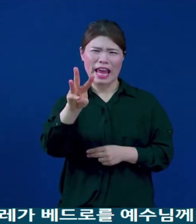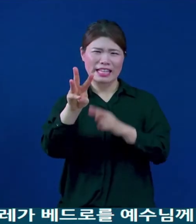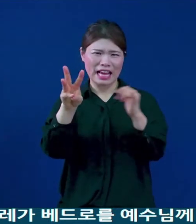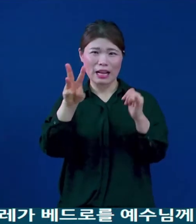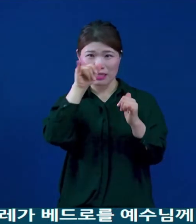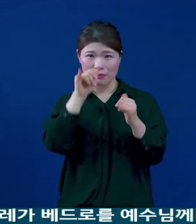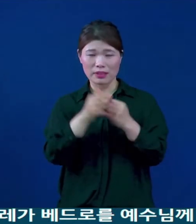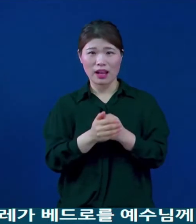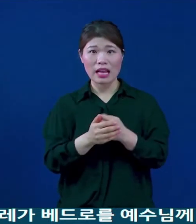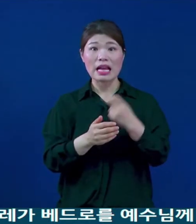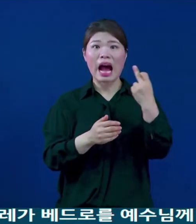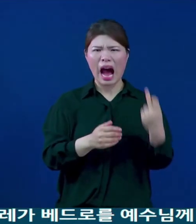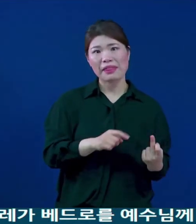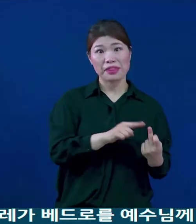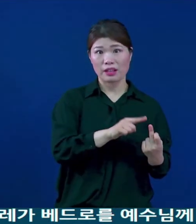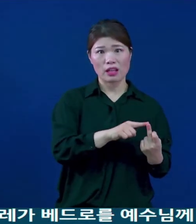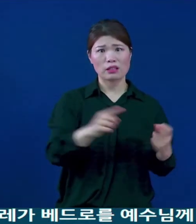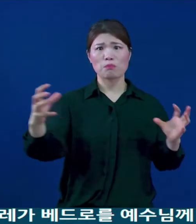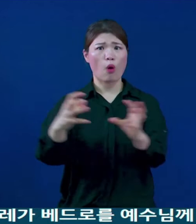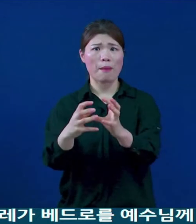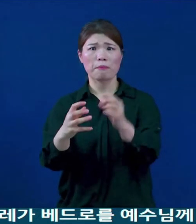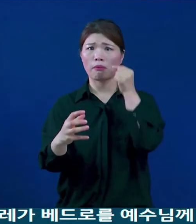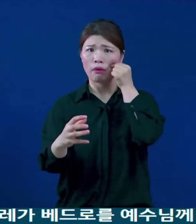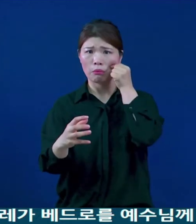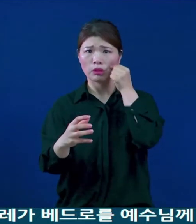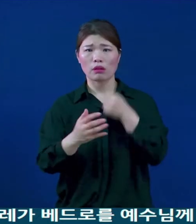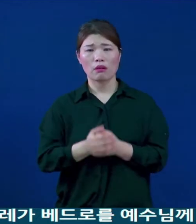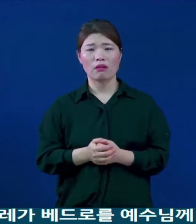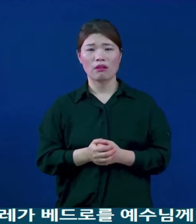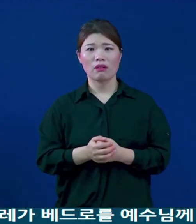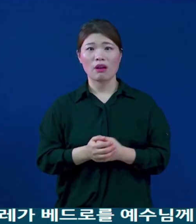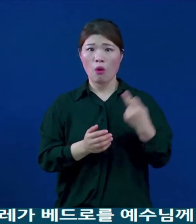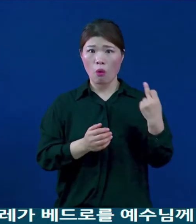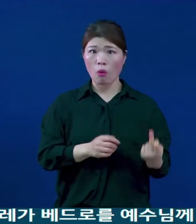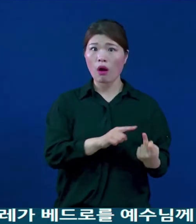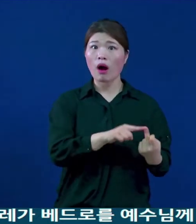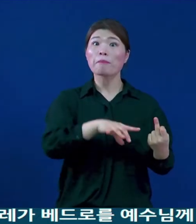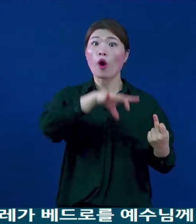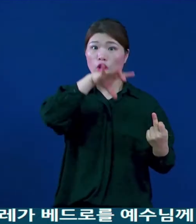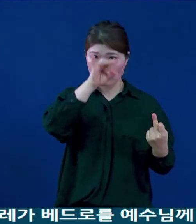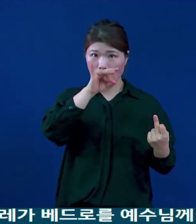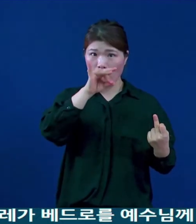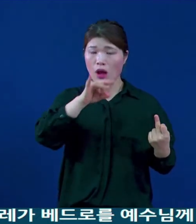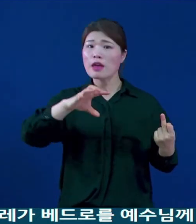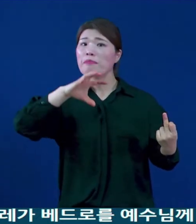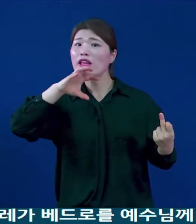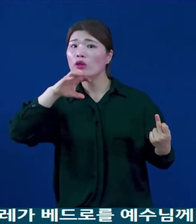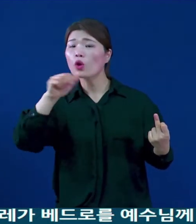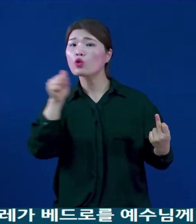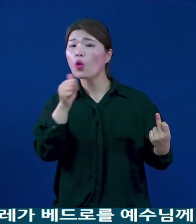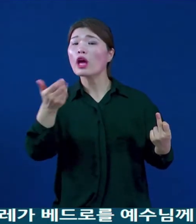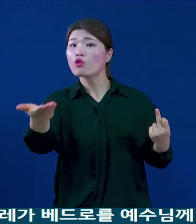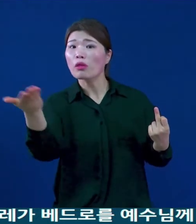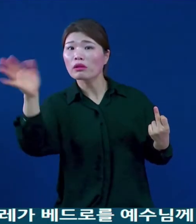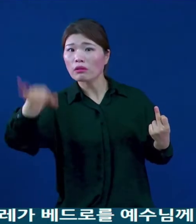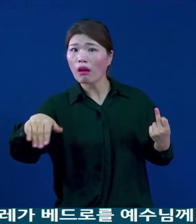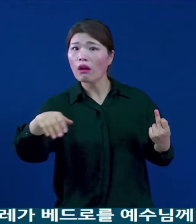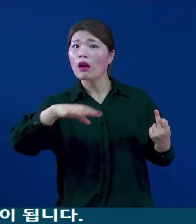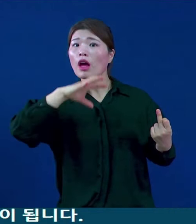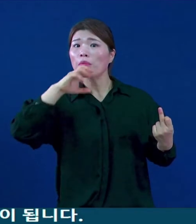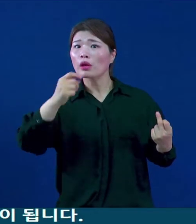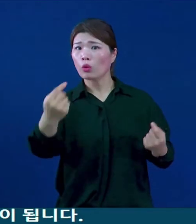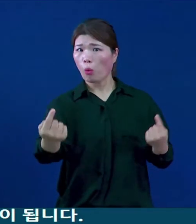안드레는 그 안에 끼지 못합니다. 본인이 먼저 베드로를 예수님께 소개했는데 자신은 베드로보다